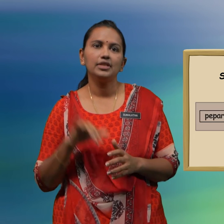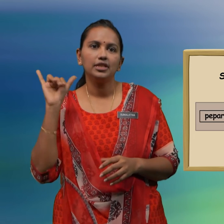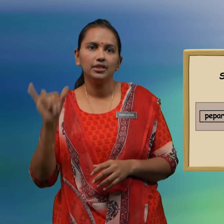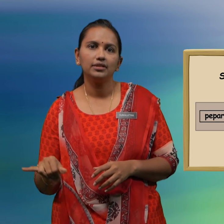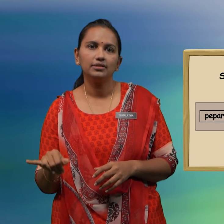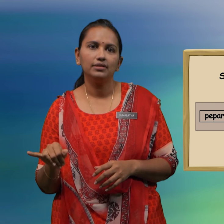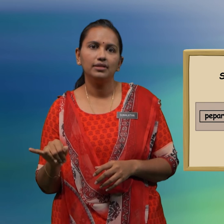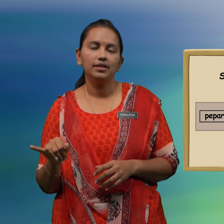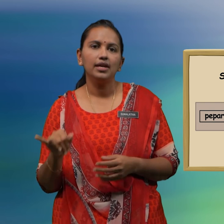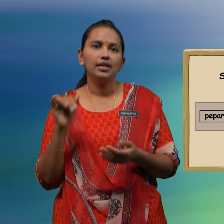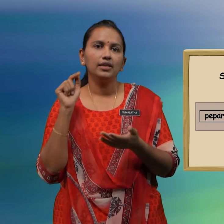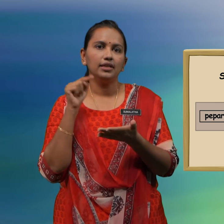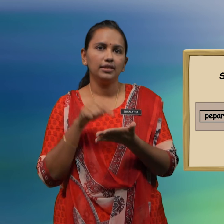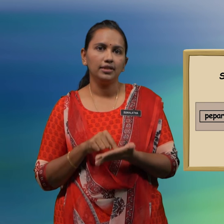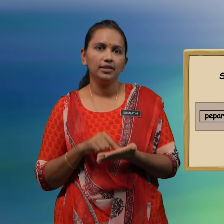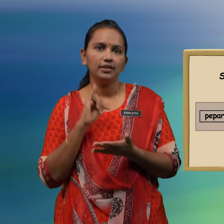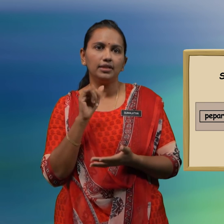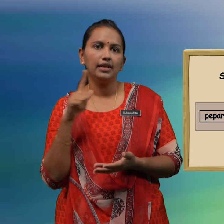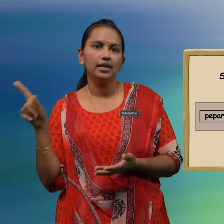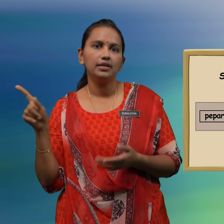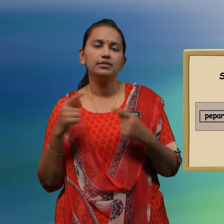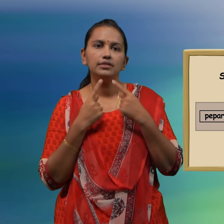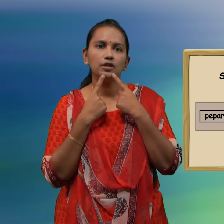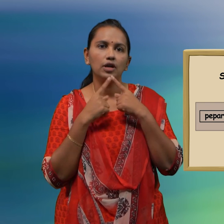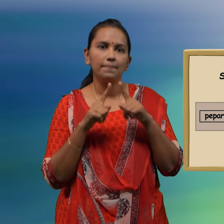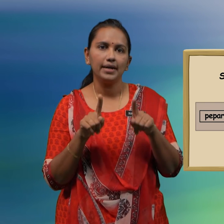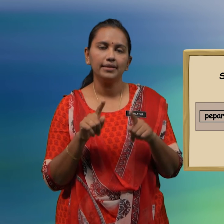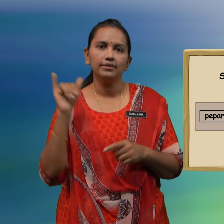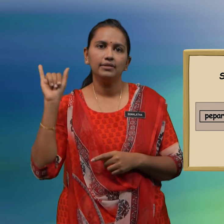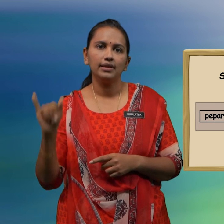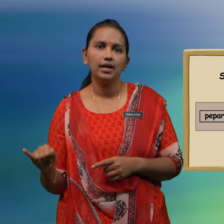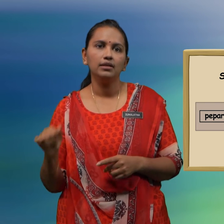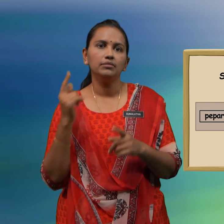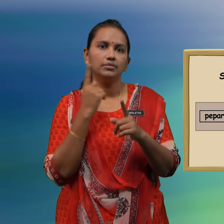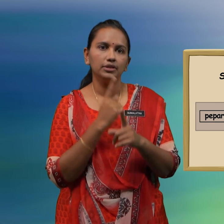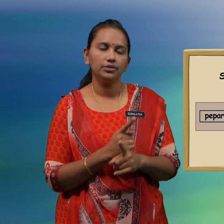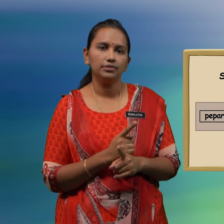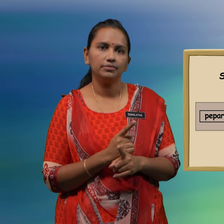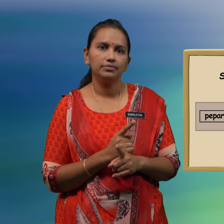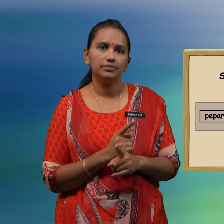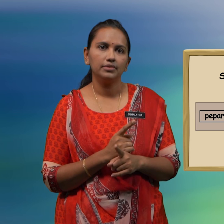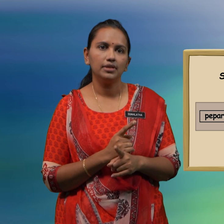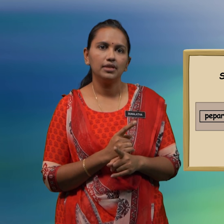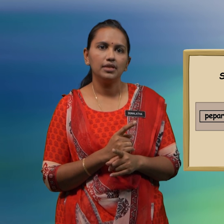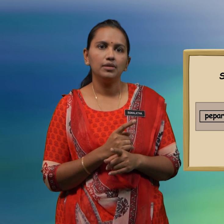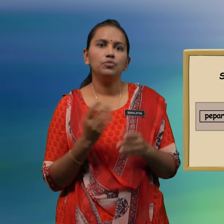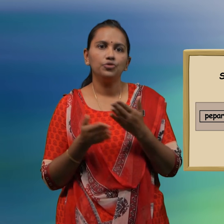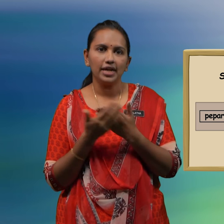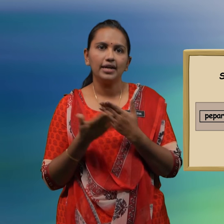Ya, ini ialah jawapan yang betul. Mudah